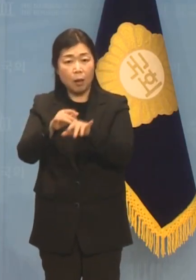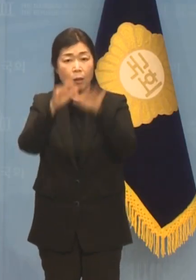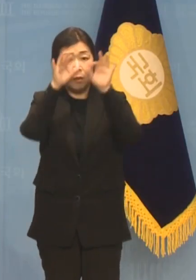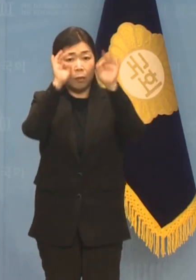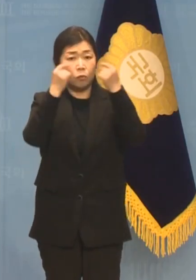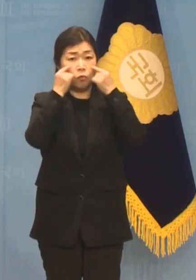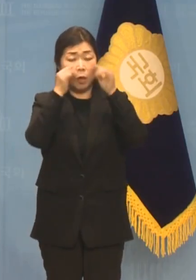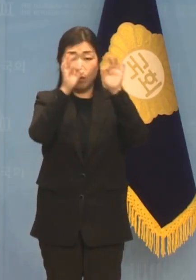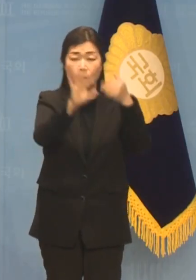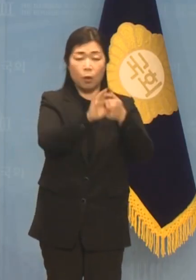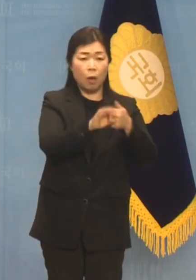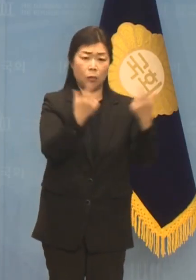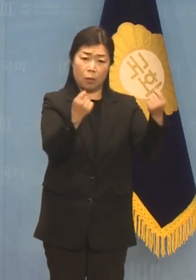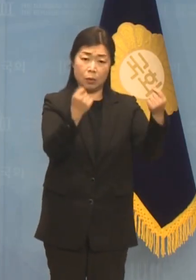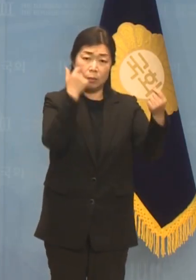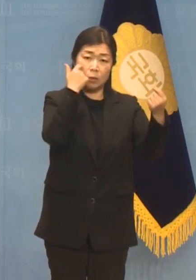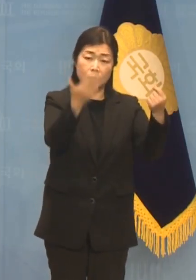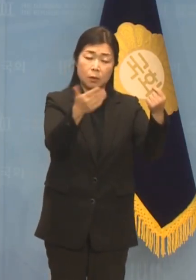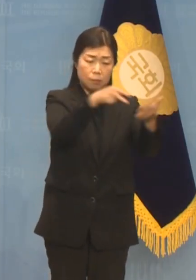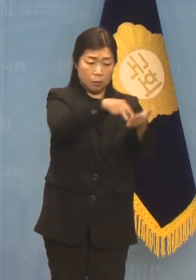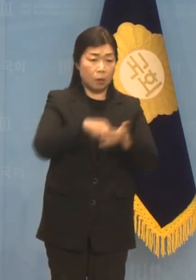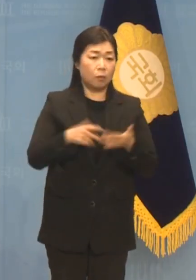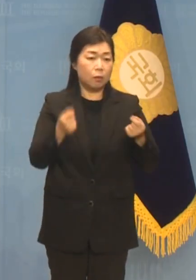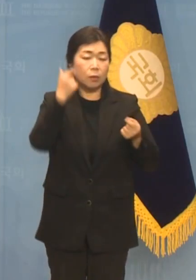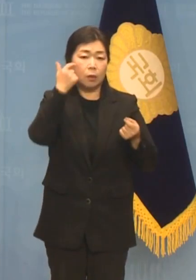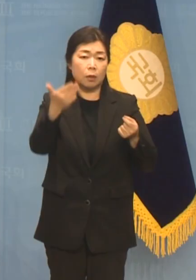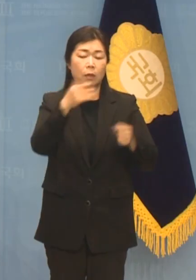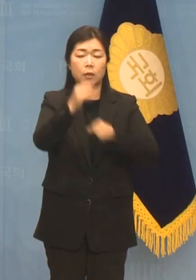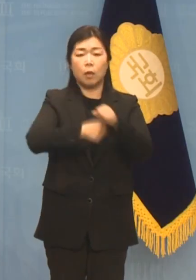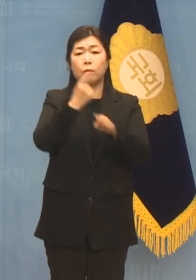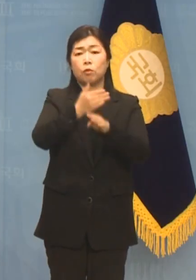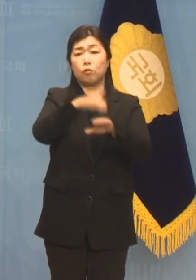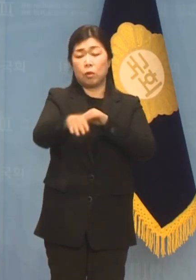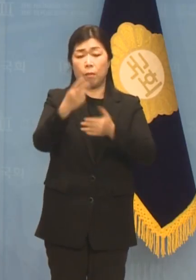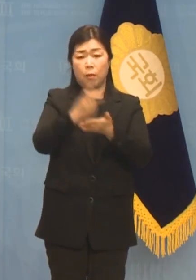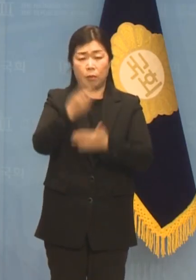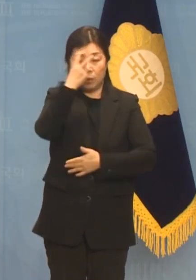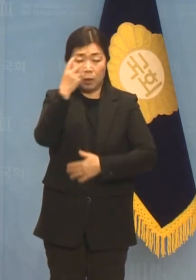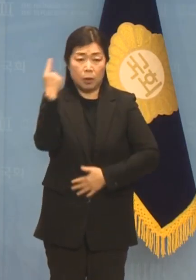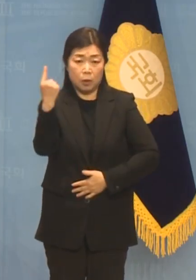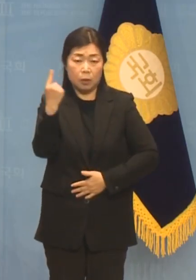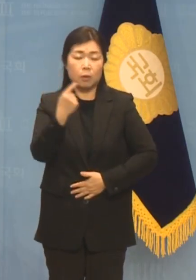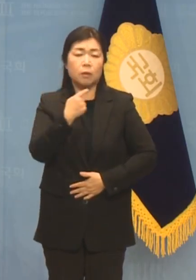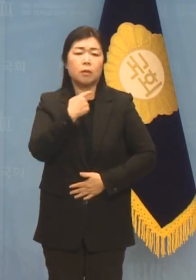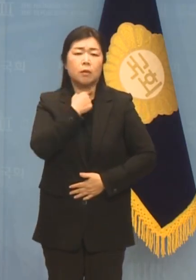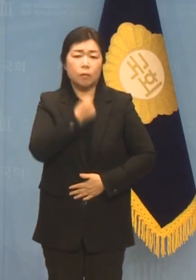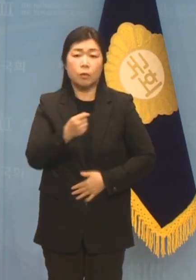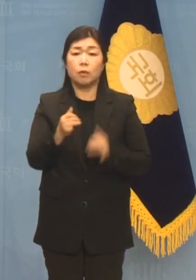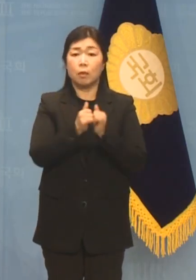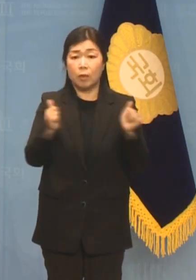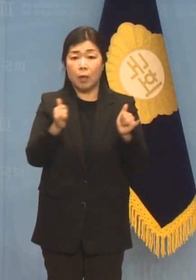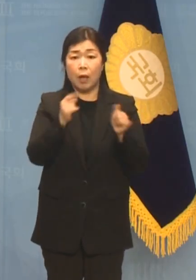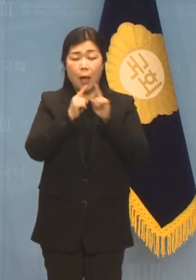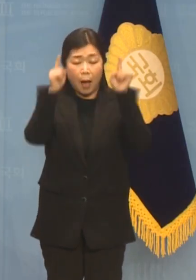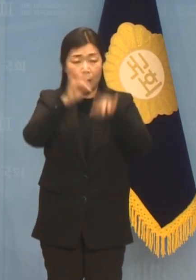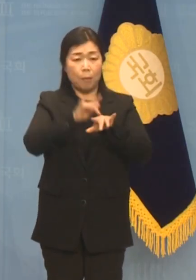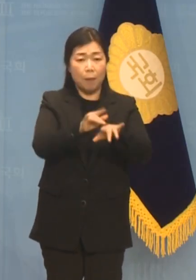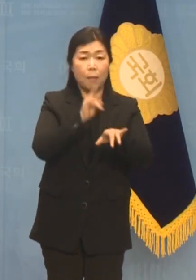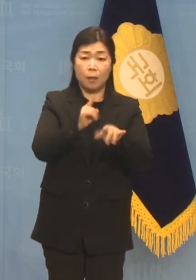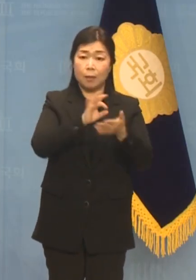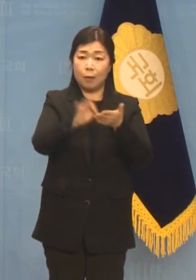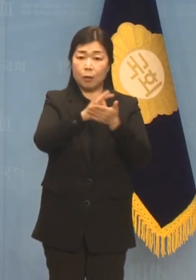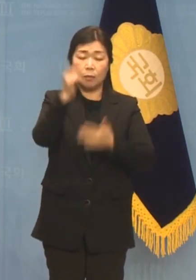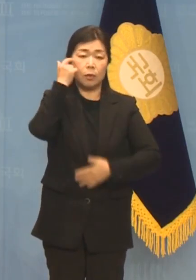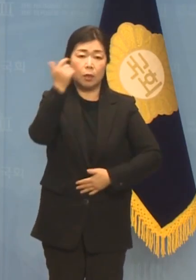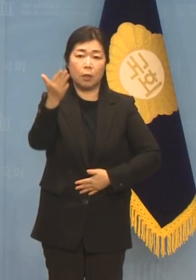것입니까? 자유민주주의와 법치주의를 지키려는 국민을 악마로 폄훼하는 것이 민주당의 이